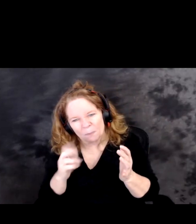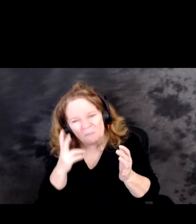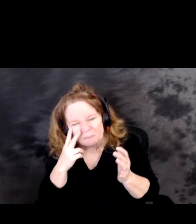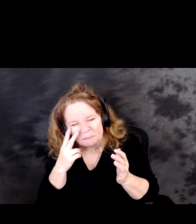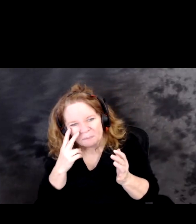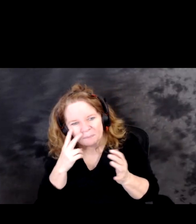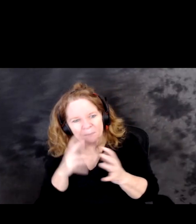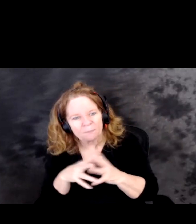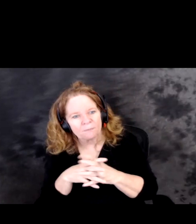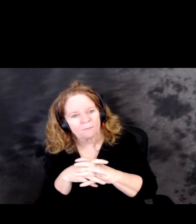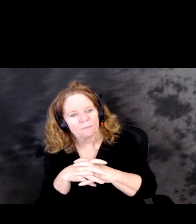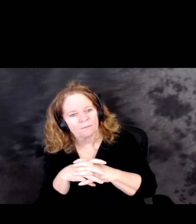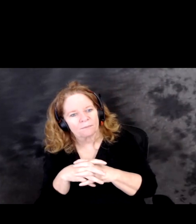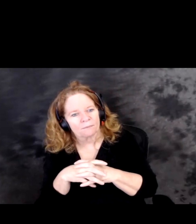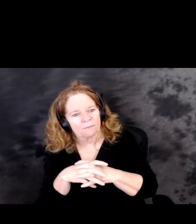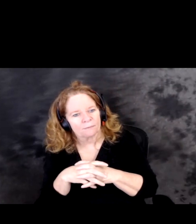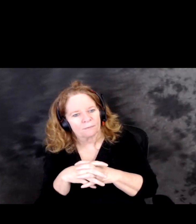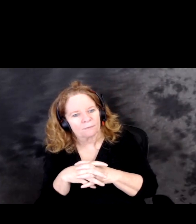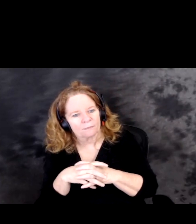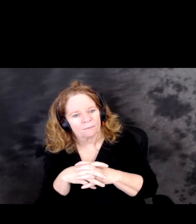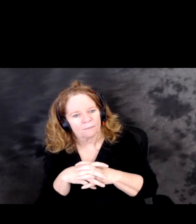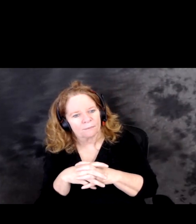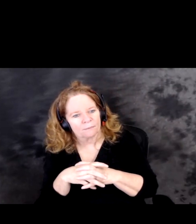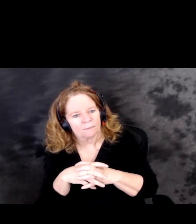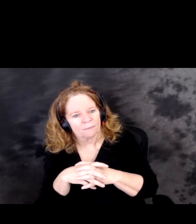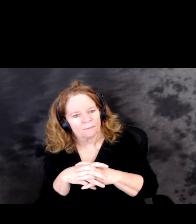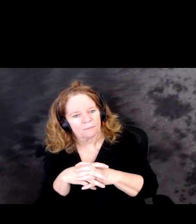mejor grapas. Veremos qué es lo que necesitamos.